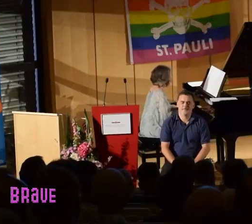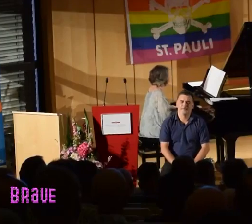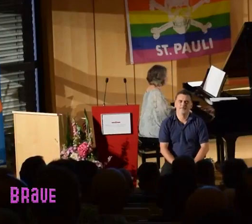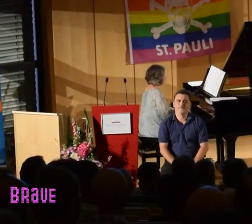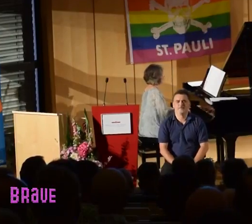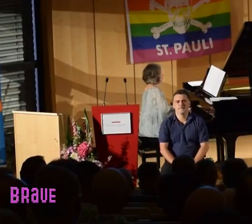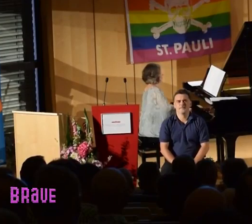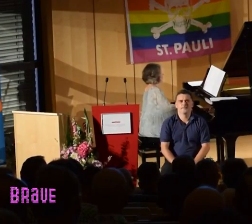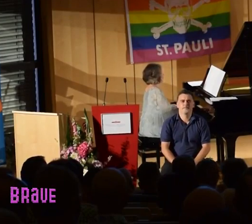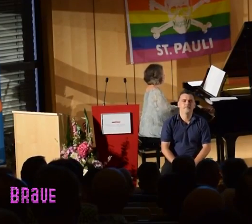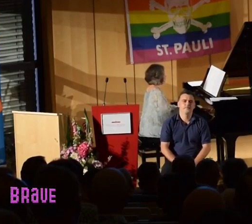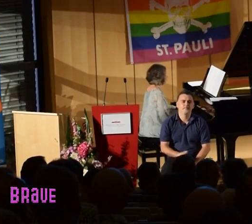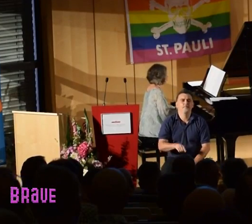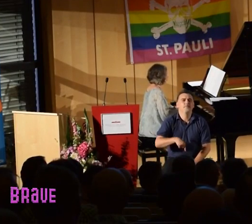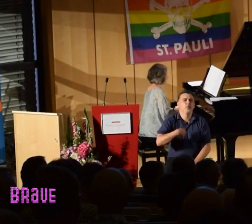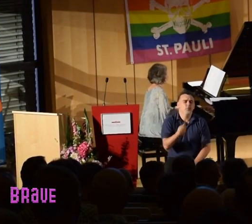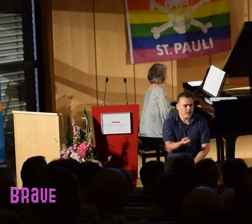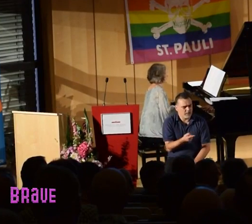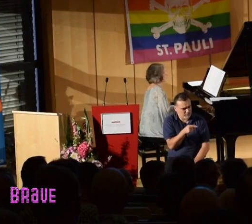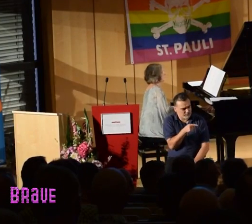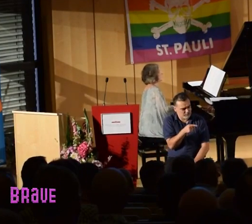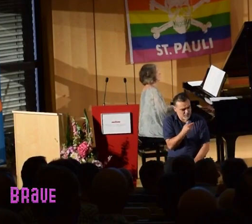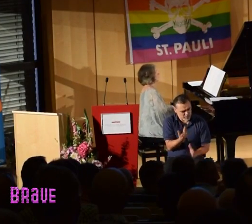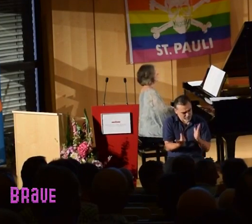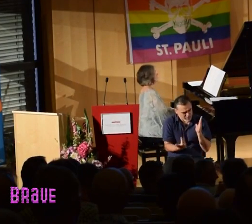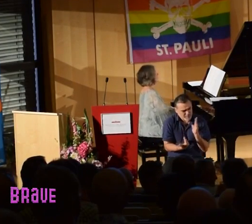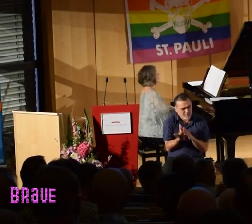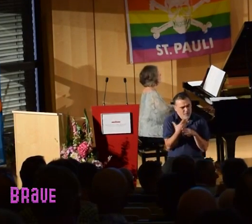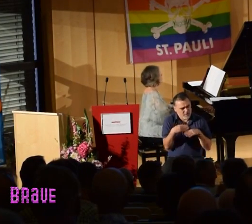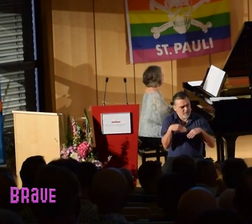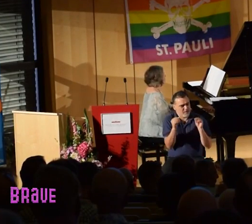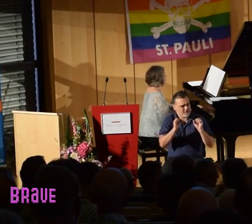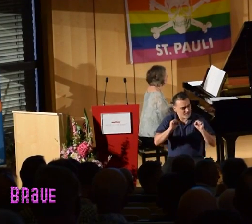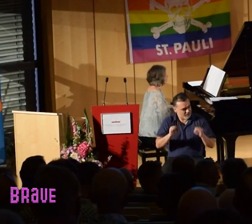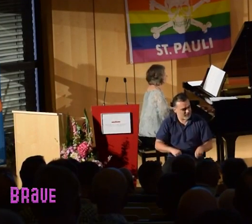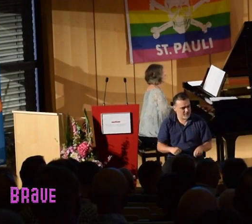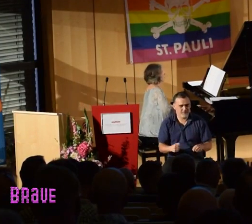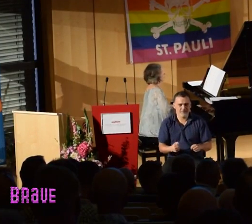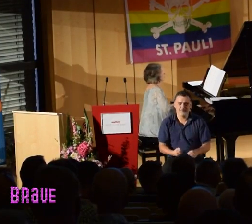gut. Und dann starte wieder von vorne,